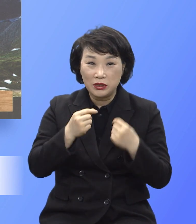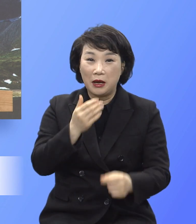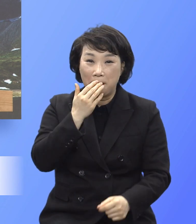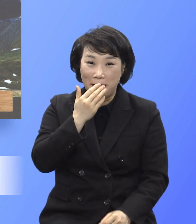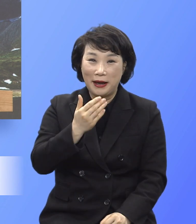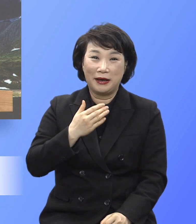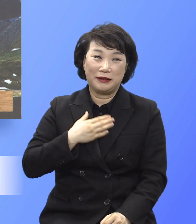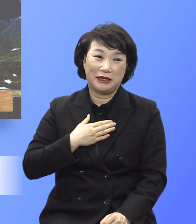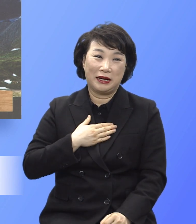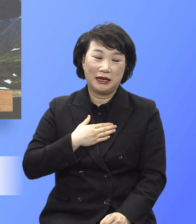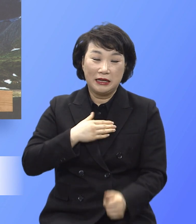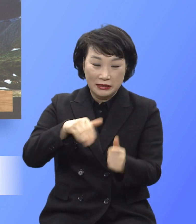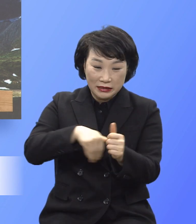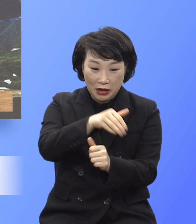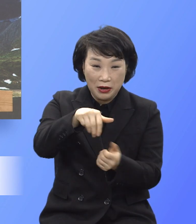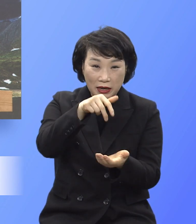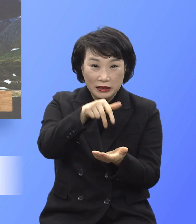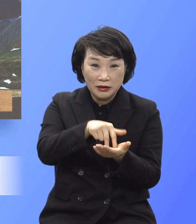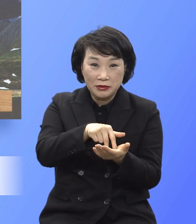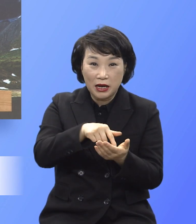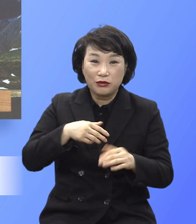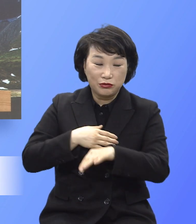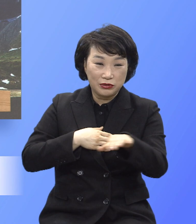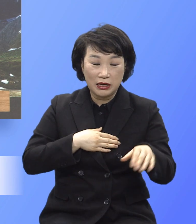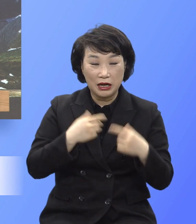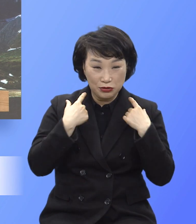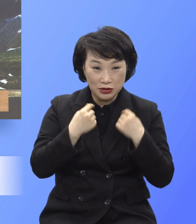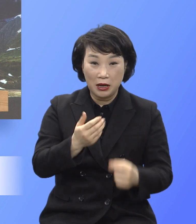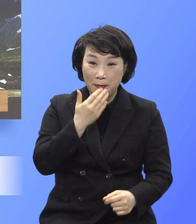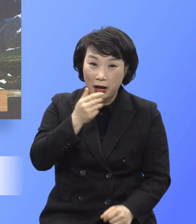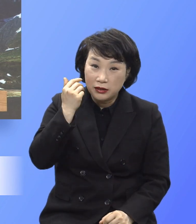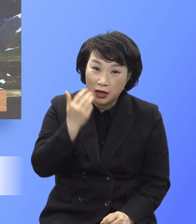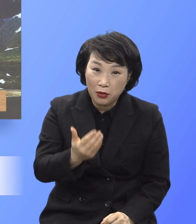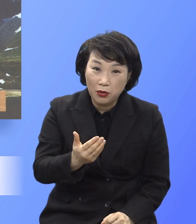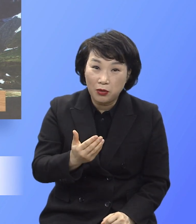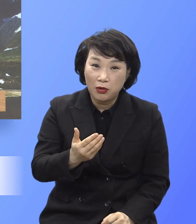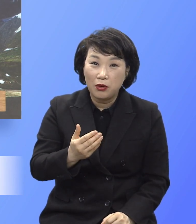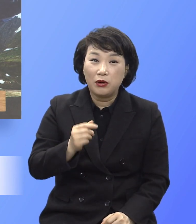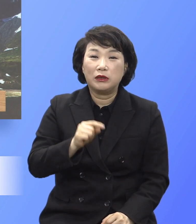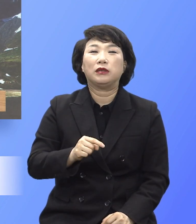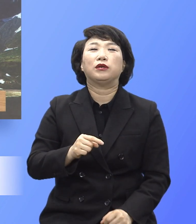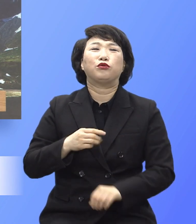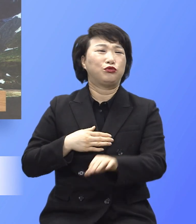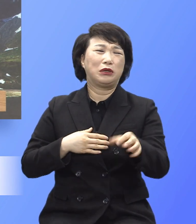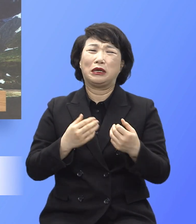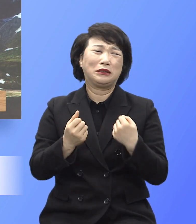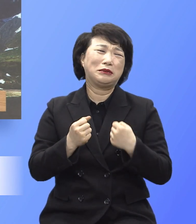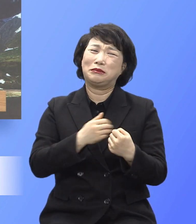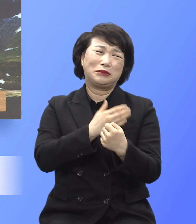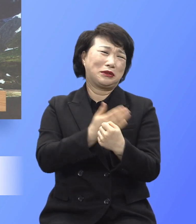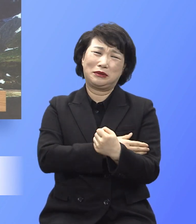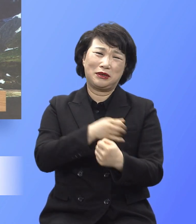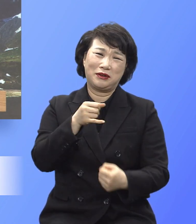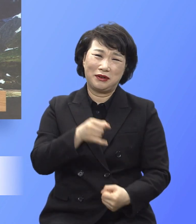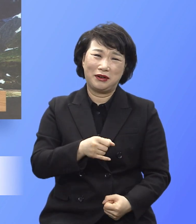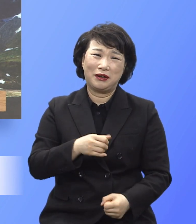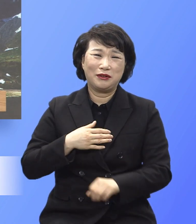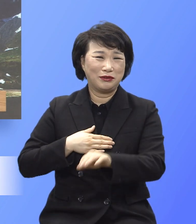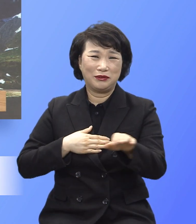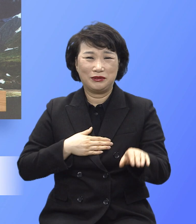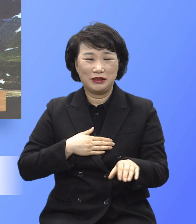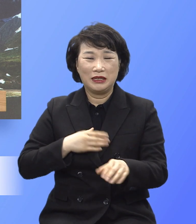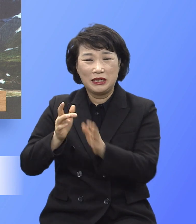수 있고 상황과 현실이라도 지킬 수 있느냐, 이런 지킬 수 있는 능력이